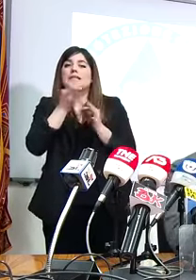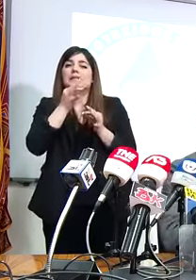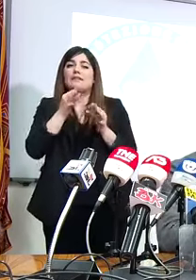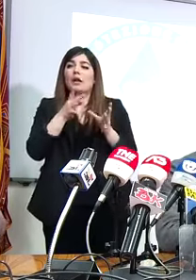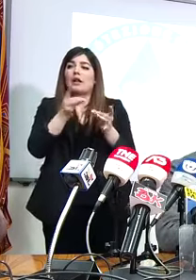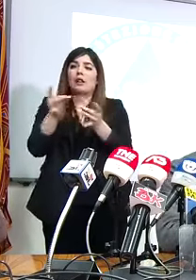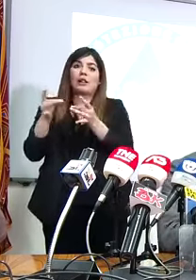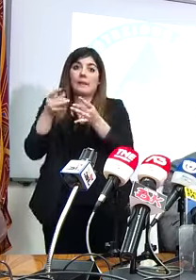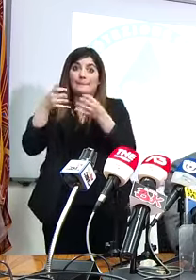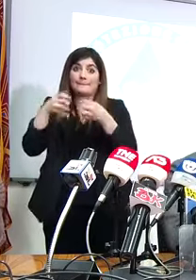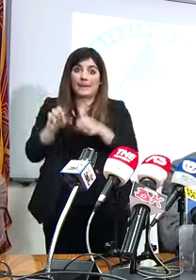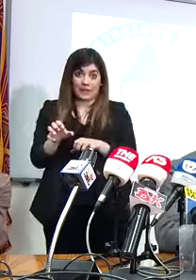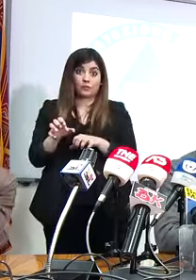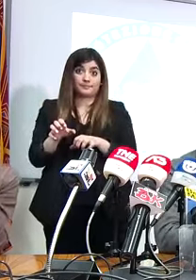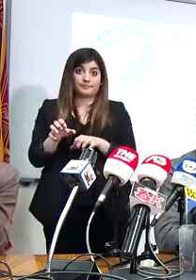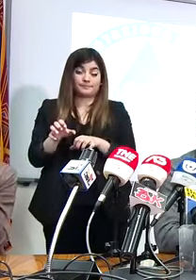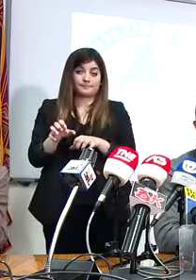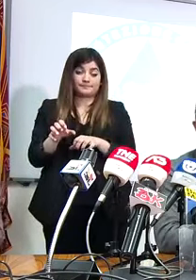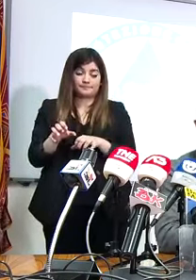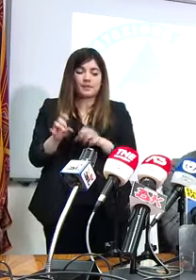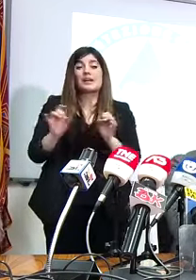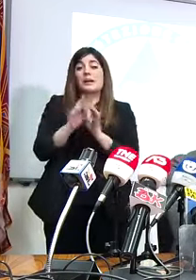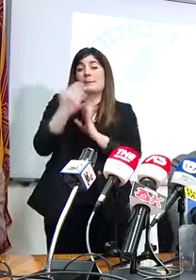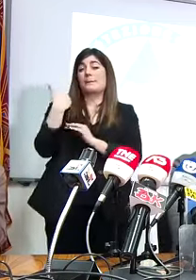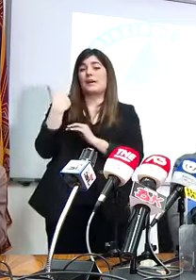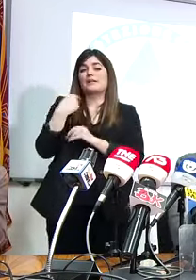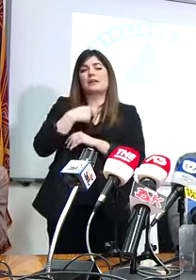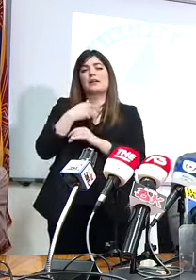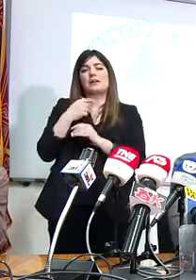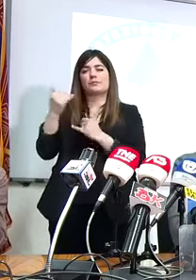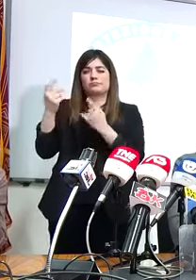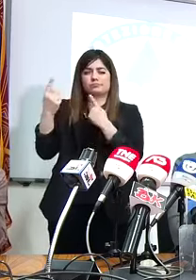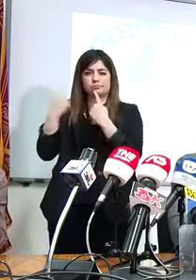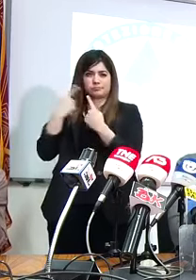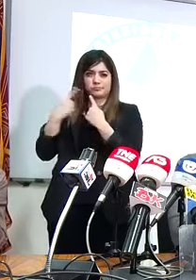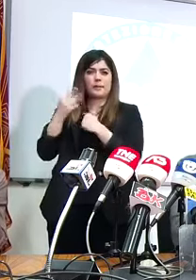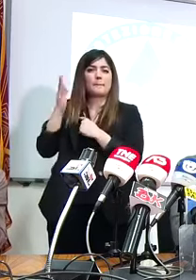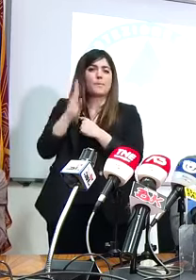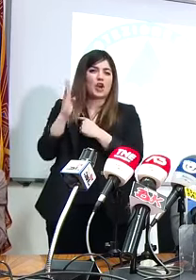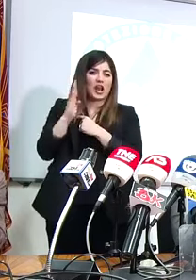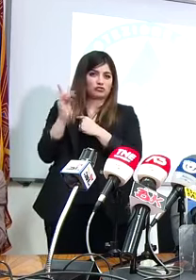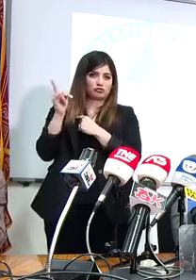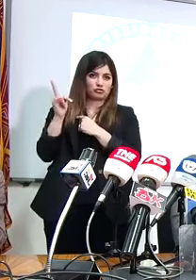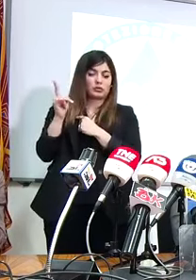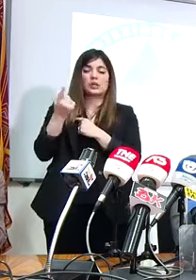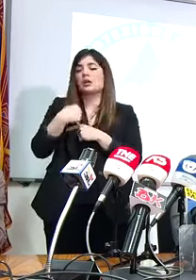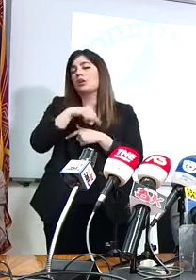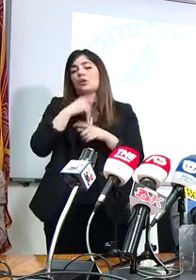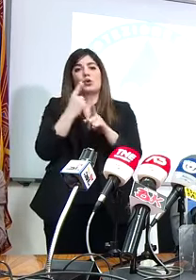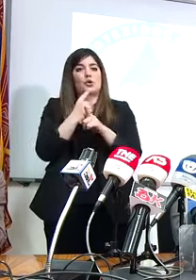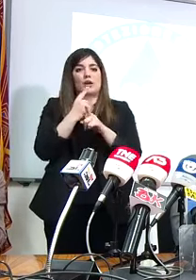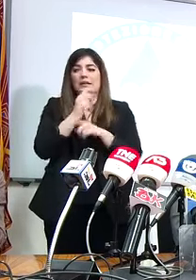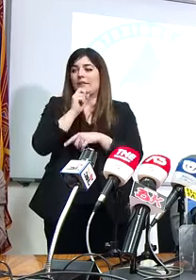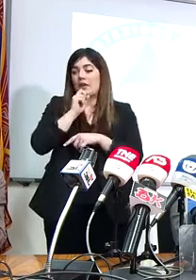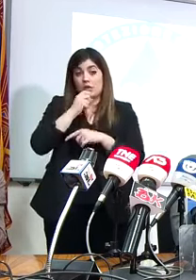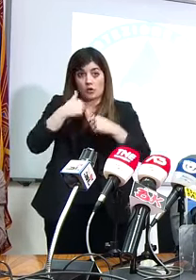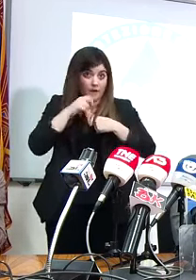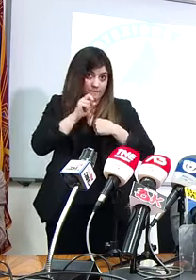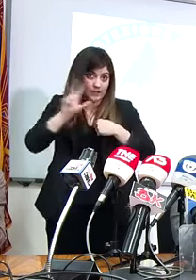bonaccini noi dovremo assolutamente fare una prima riunione tra presidente di regione nelle prossime